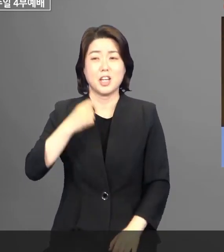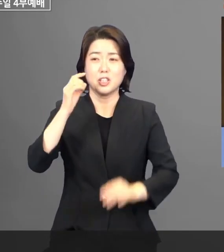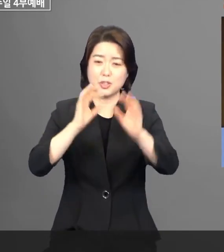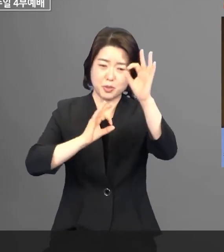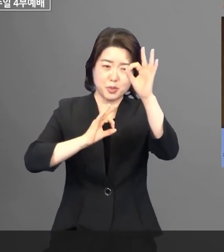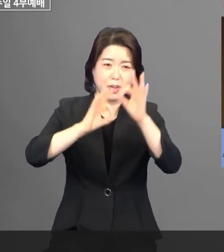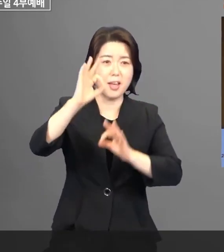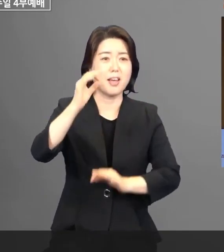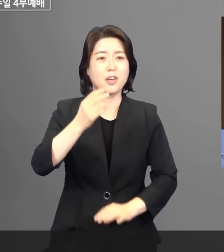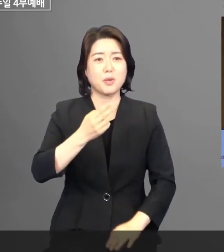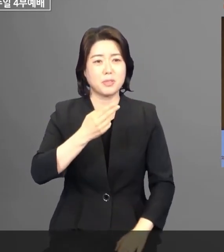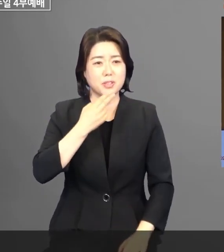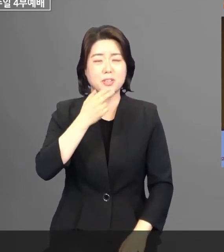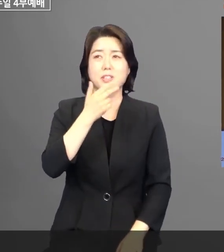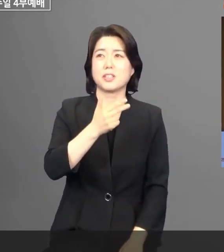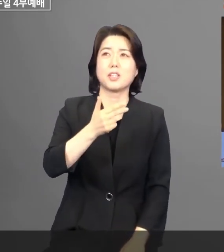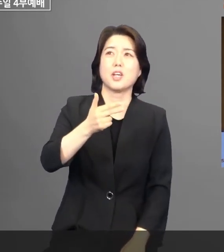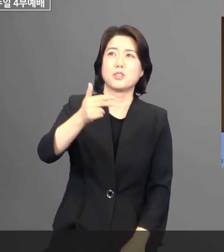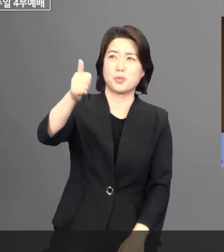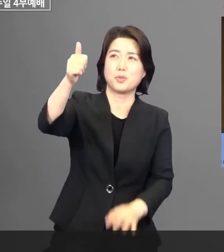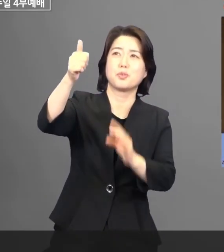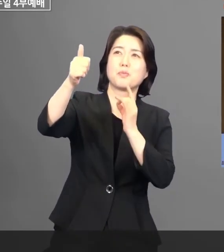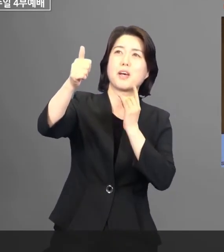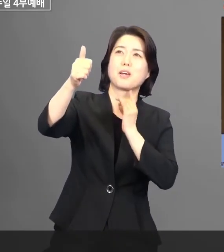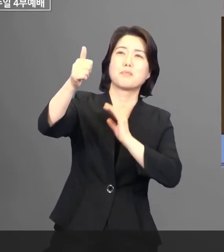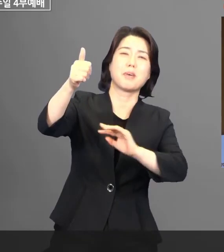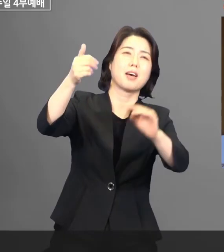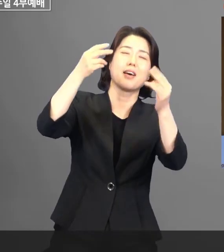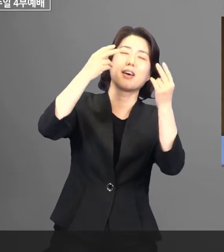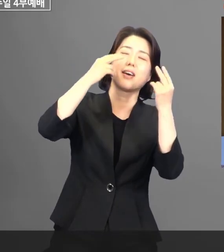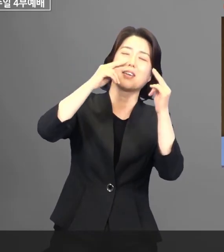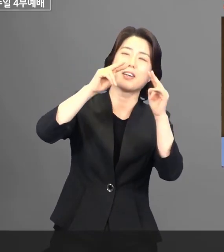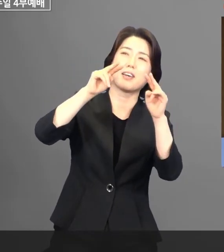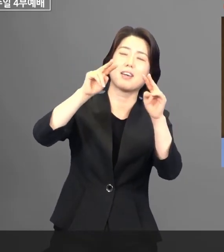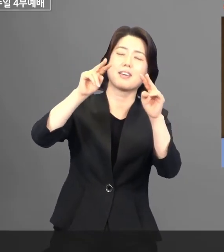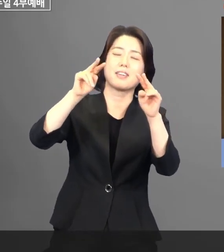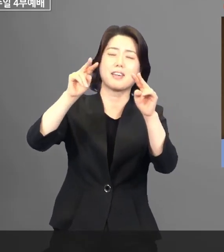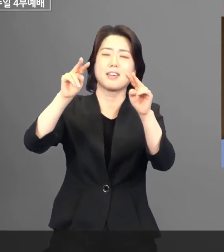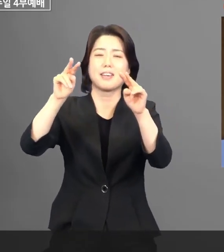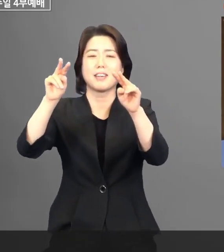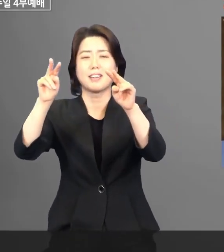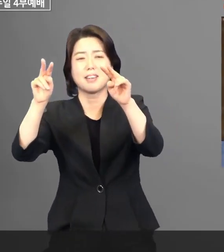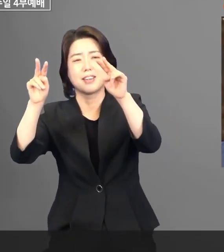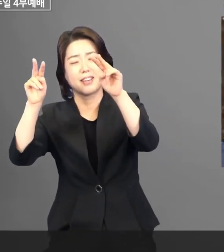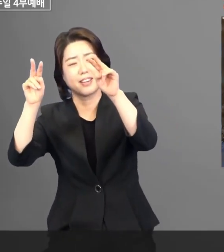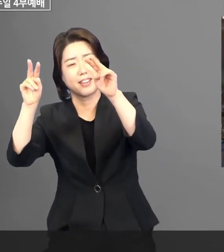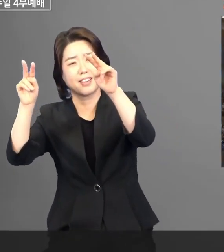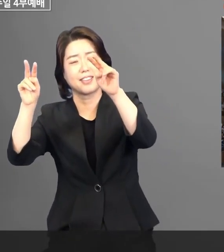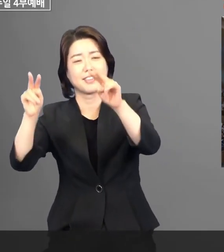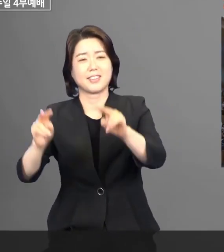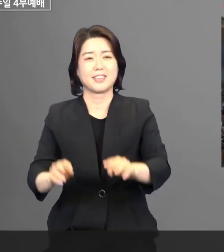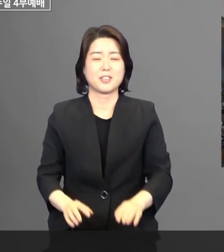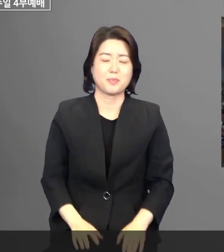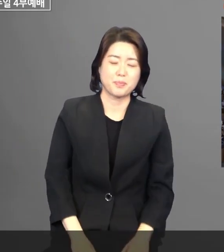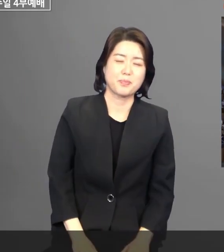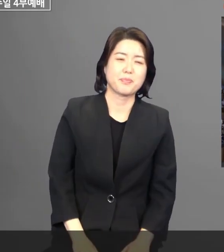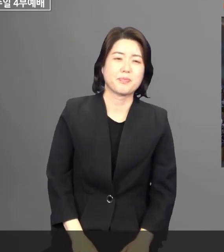아멘. 실수가 없으신 주만 바라. 우리 주님의 품 안에서